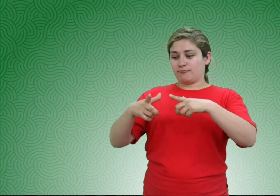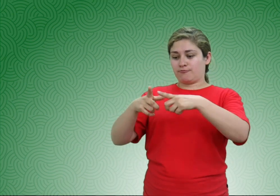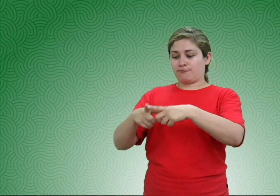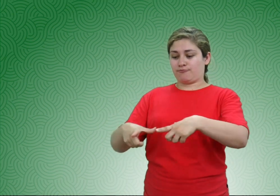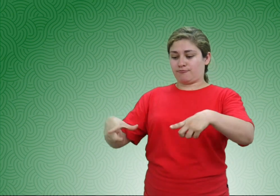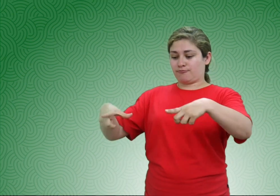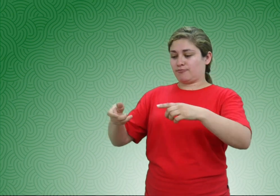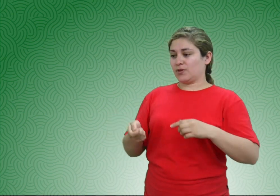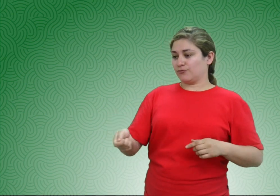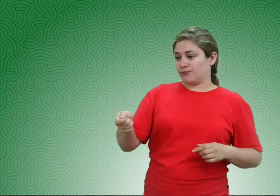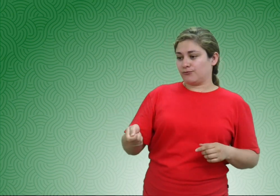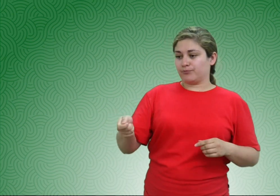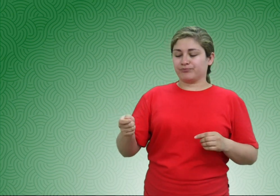apartado.